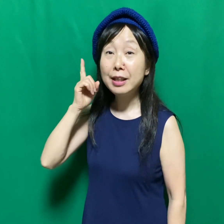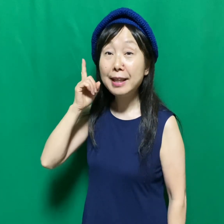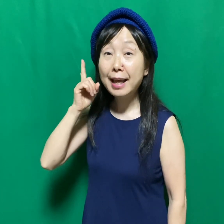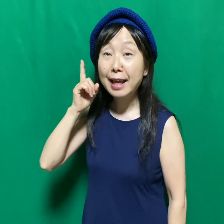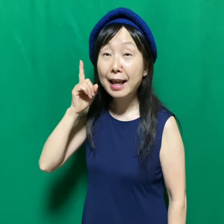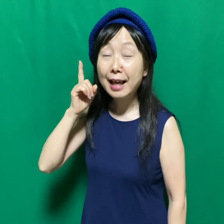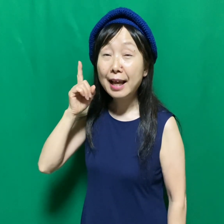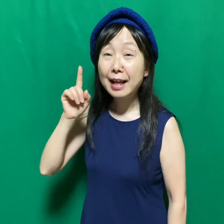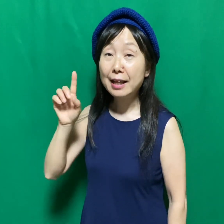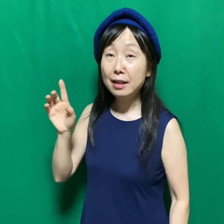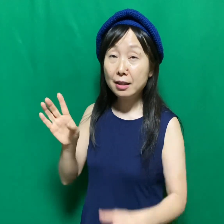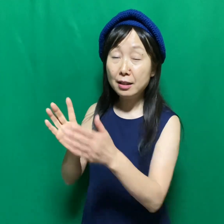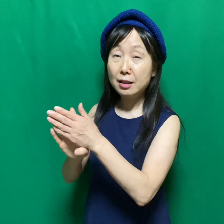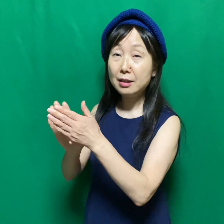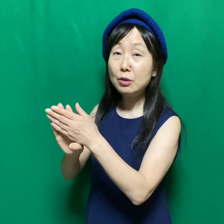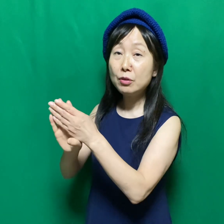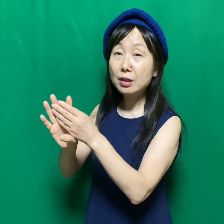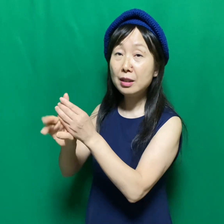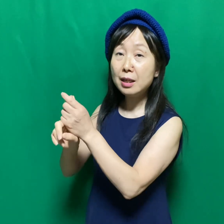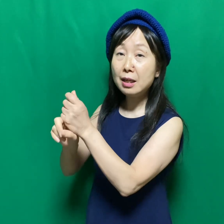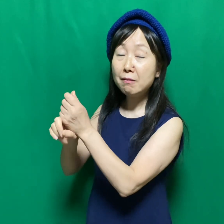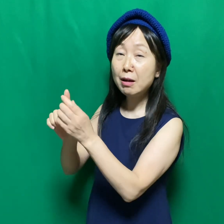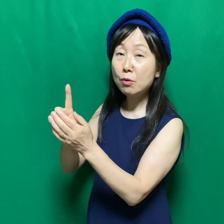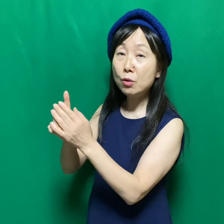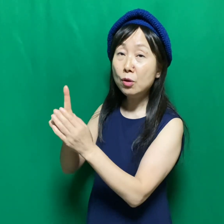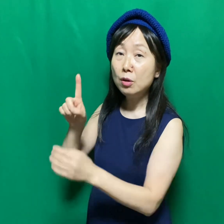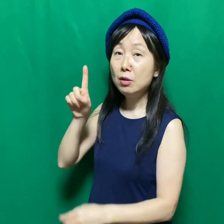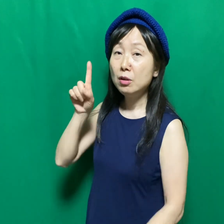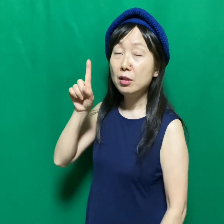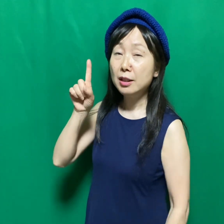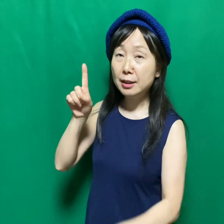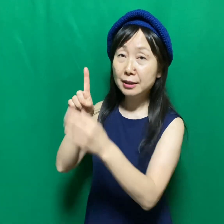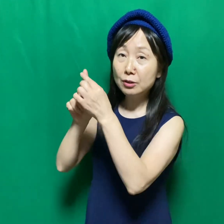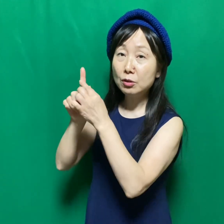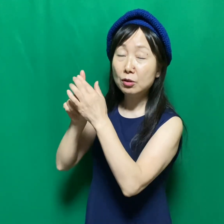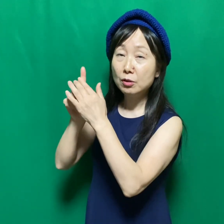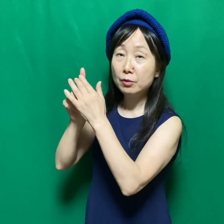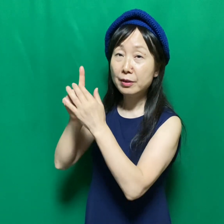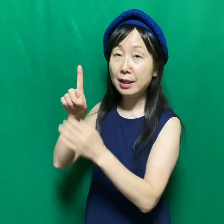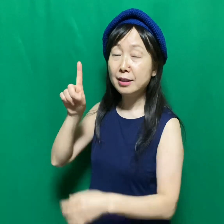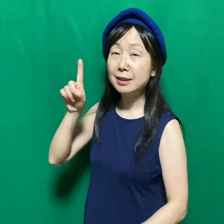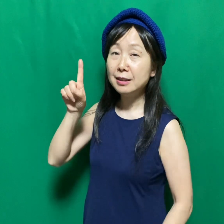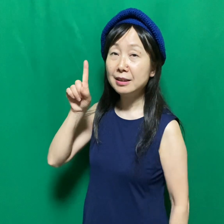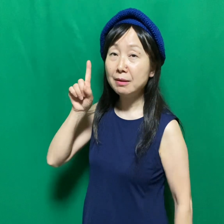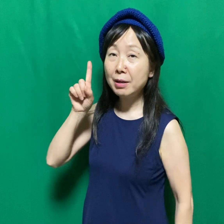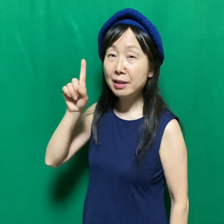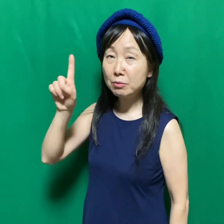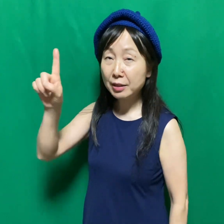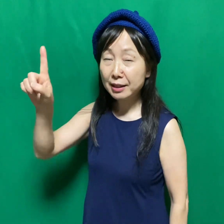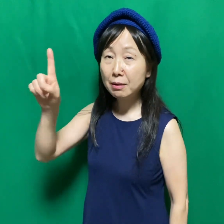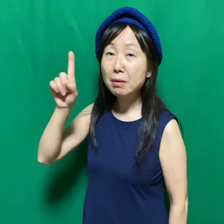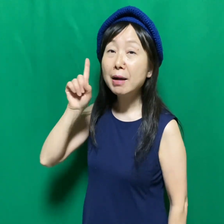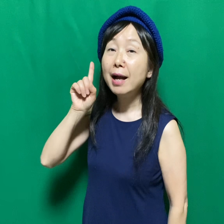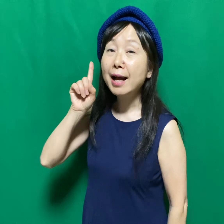で手のひら側を1をね、1にして前に向けたまま、明